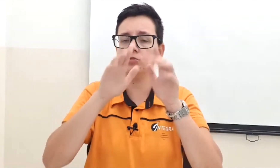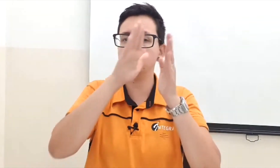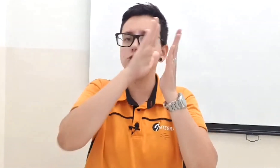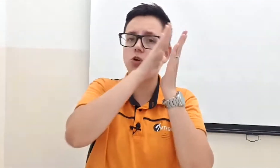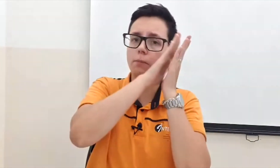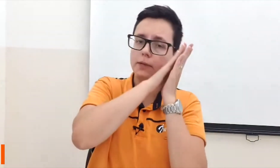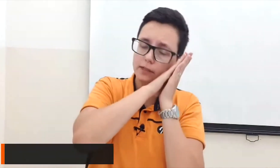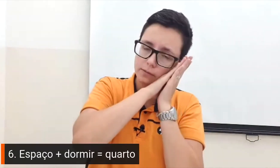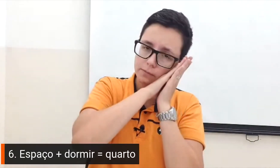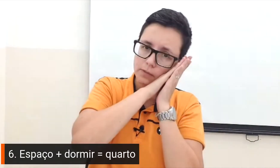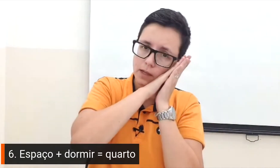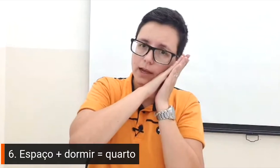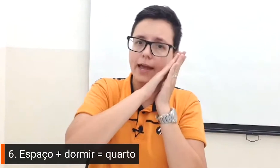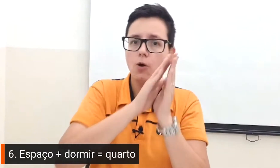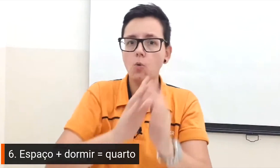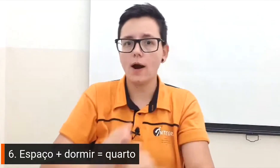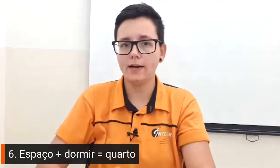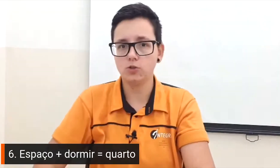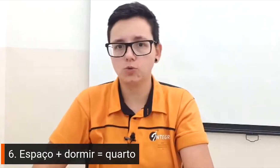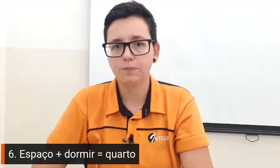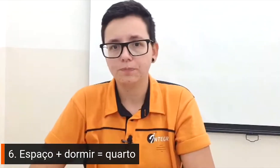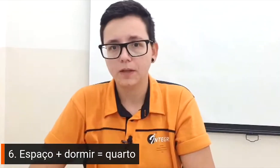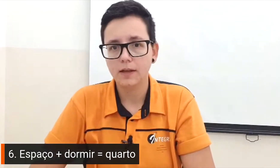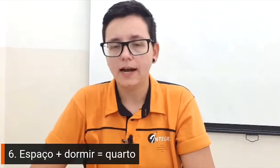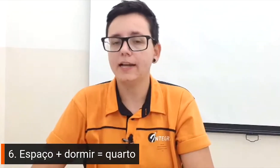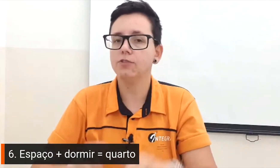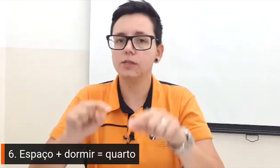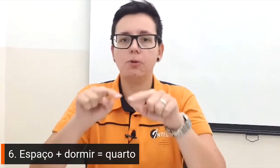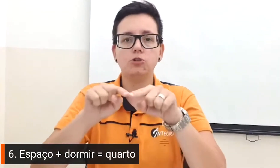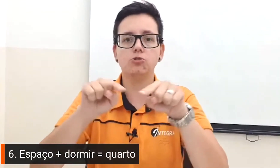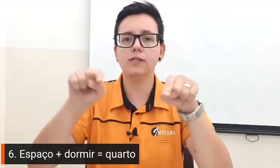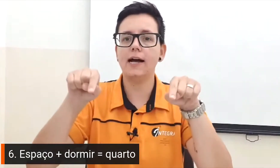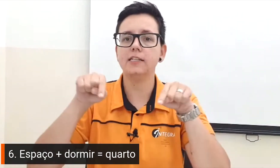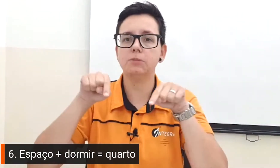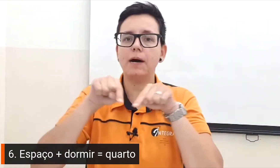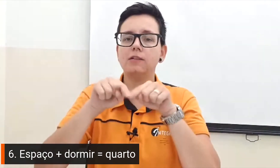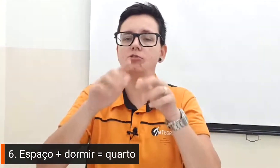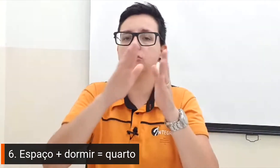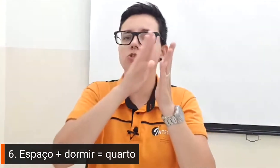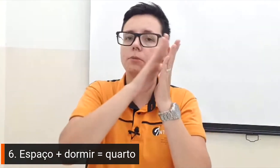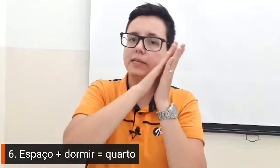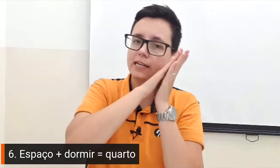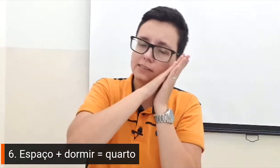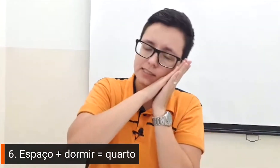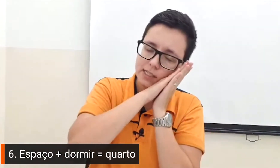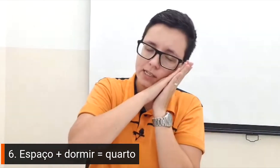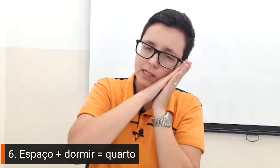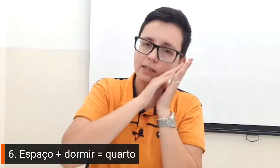de dormir é o quarto. Aí você pode usar espaço de dormir assim,